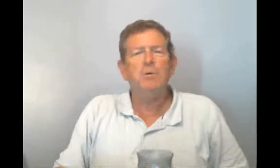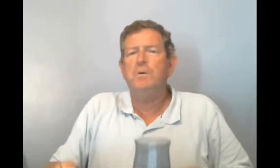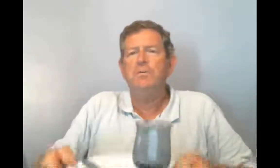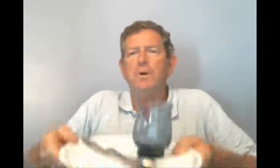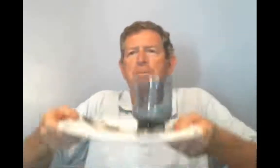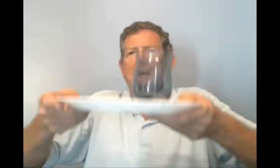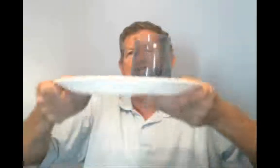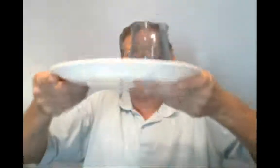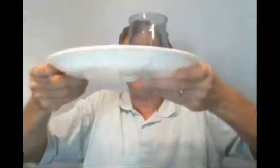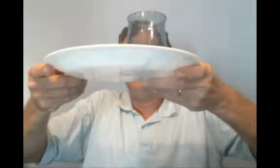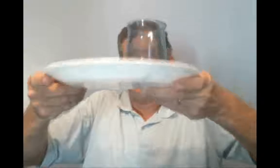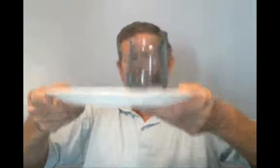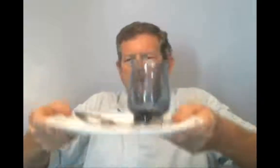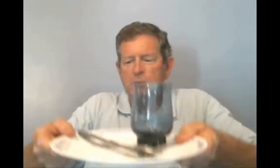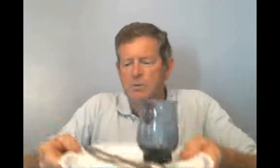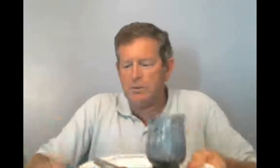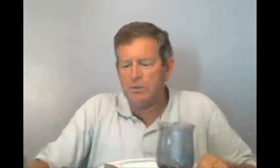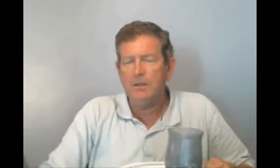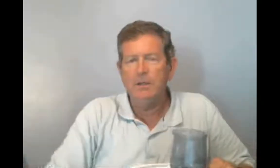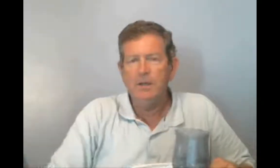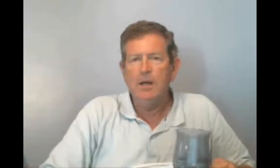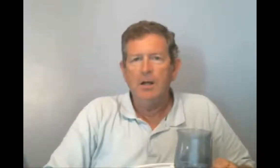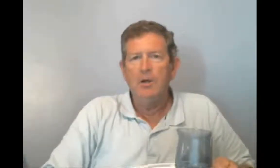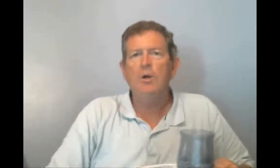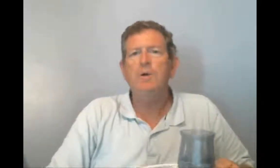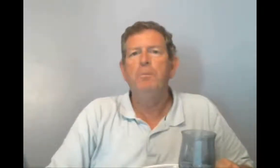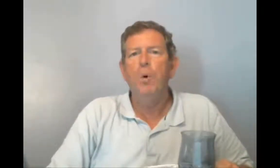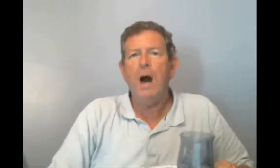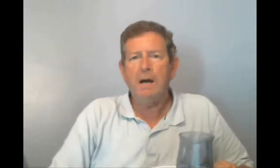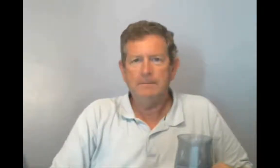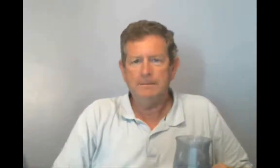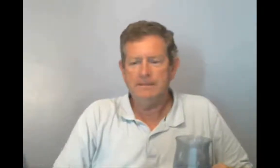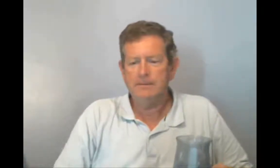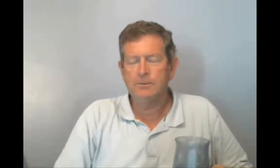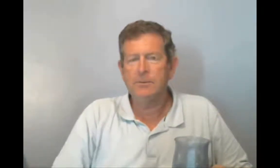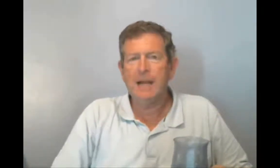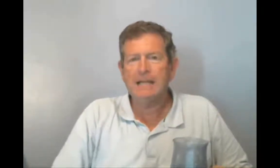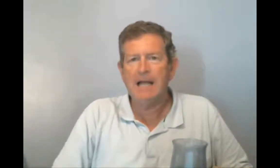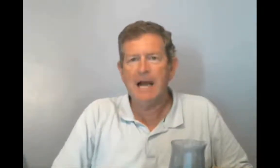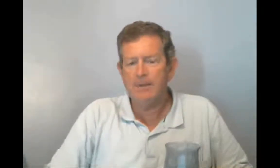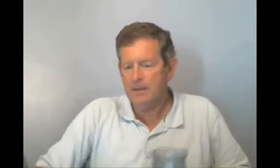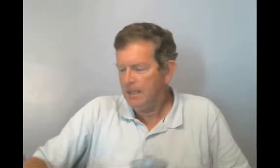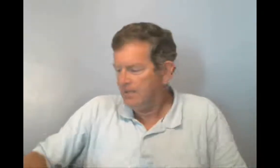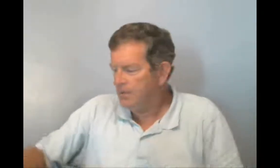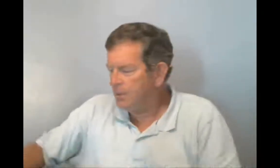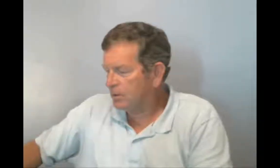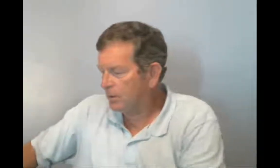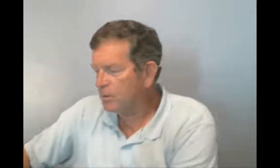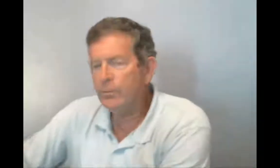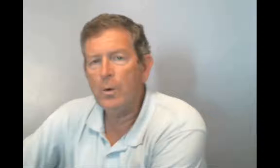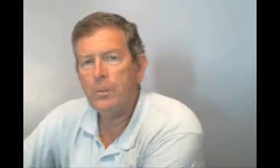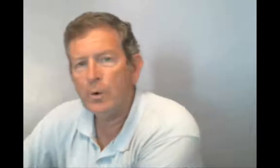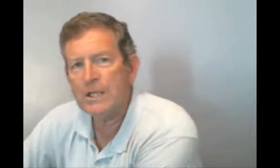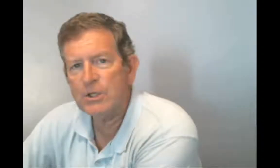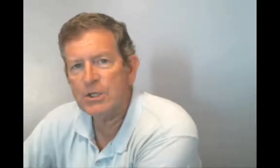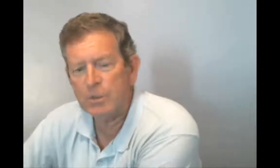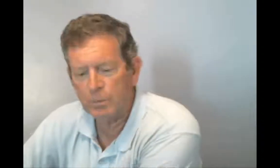ne voulons pas les mettre directement sur le bois de la table, mais plutôt nous voulons protéger ce